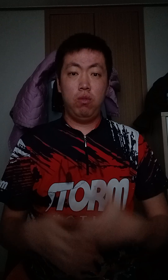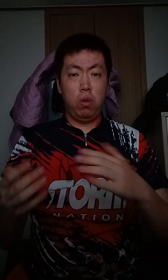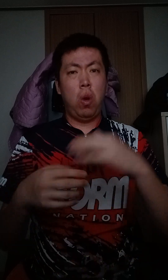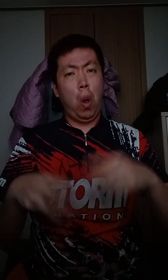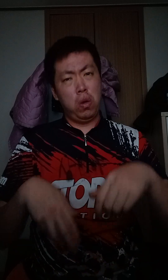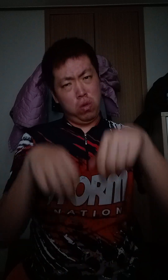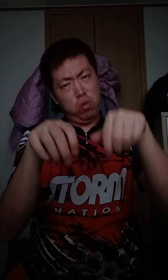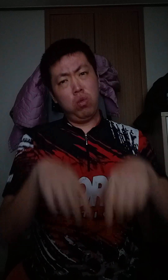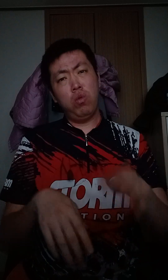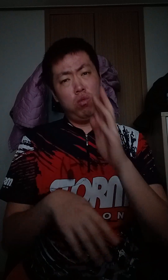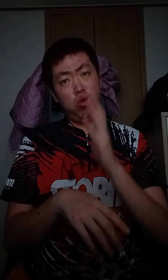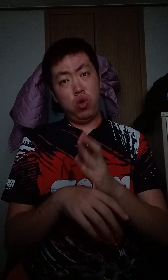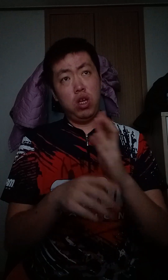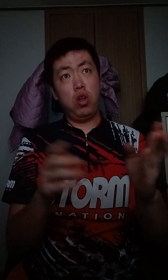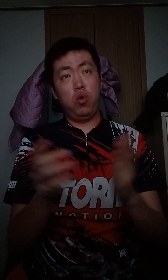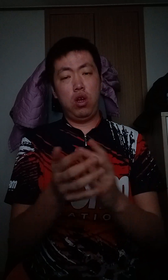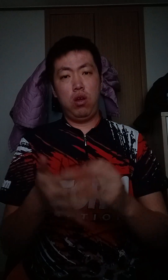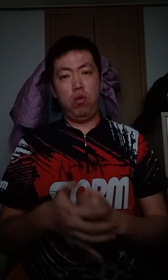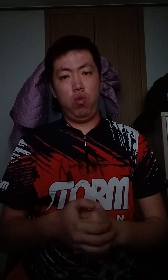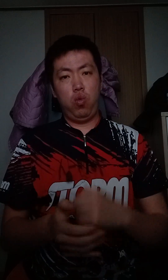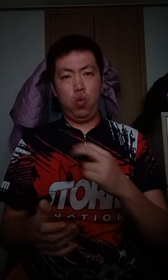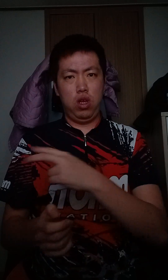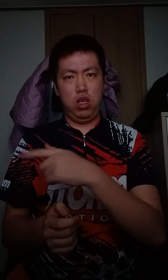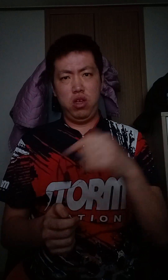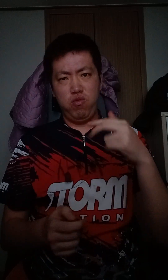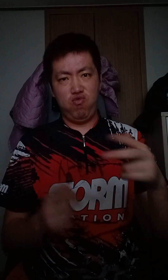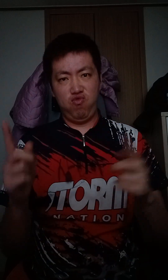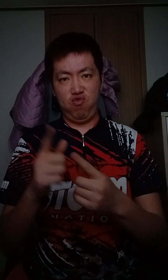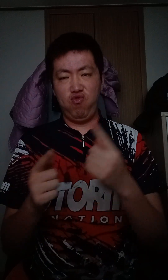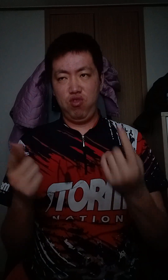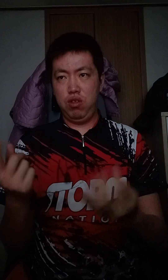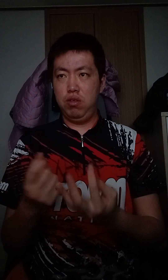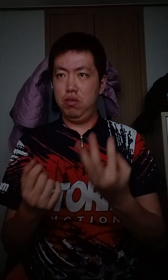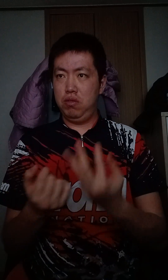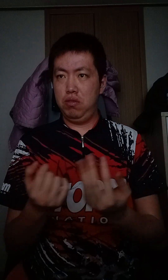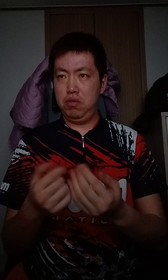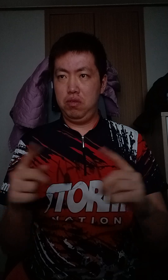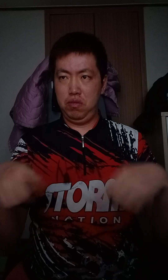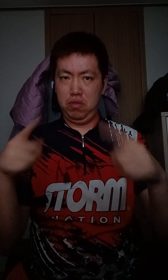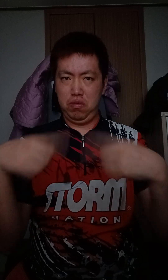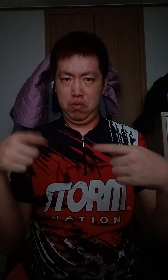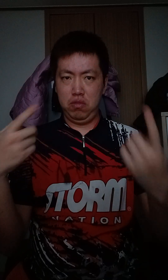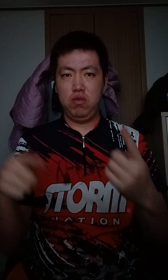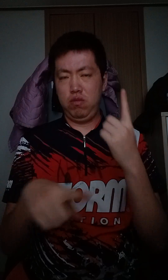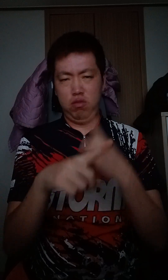것은 물론이거니와 화장실 문 폭이 좁다 보니 휠체어가 들어갈 수조차 없습니다.